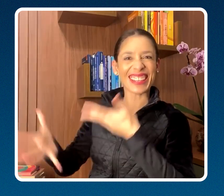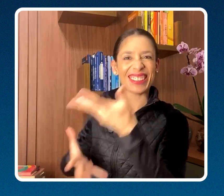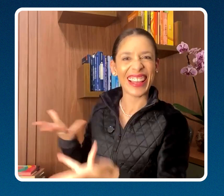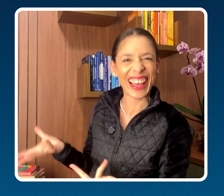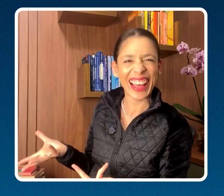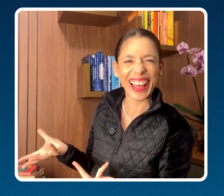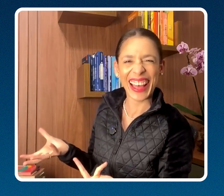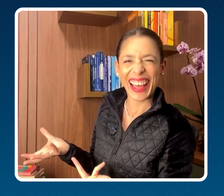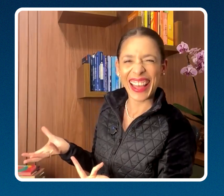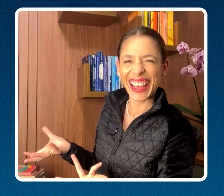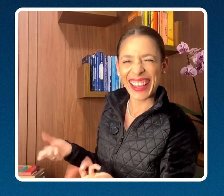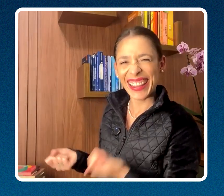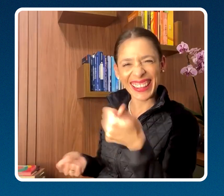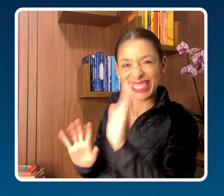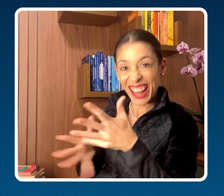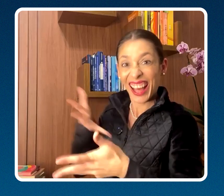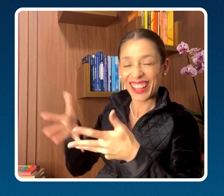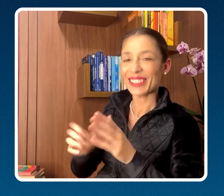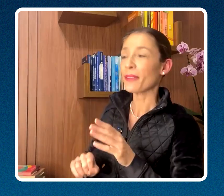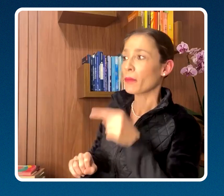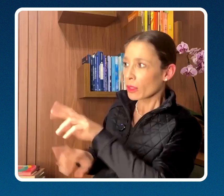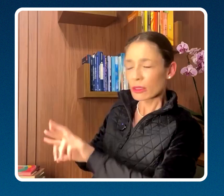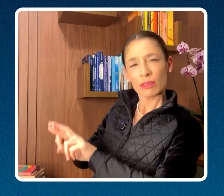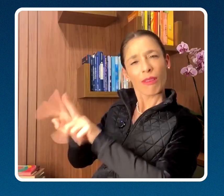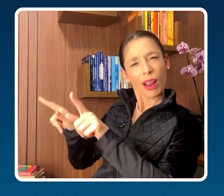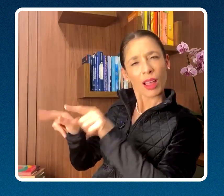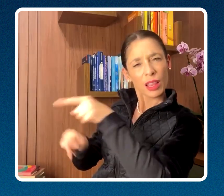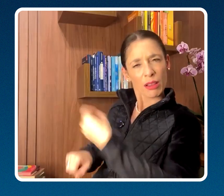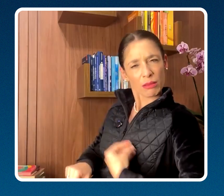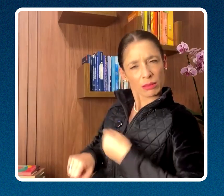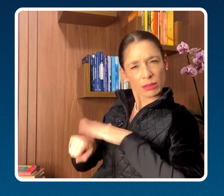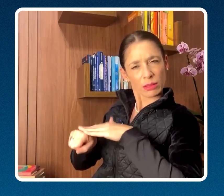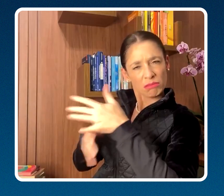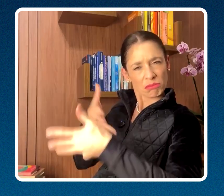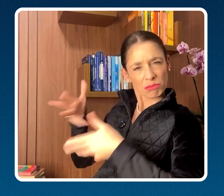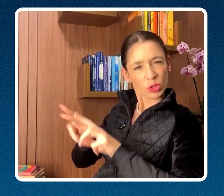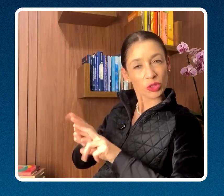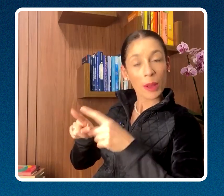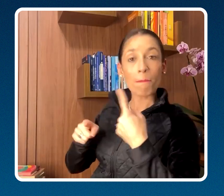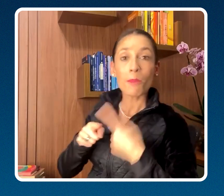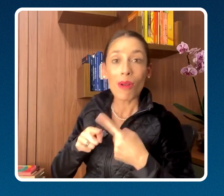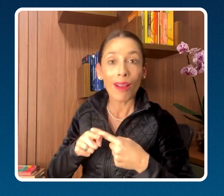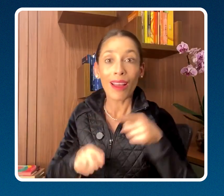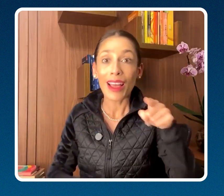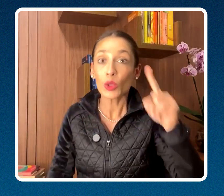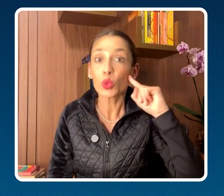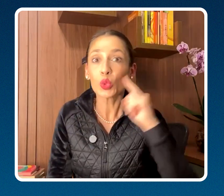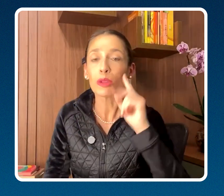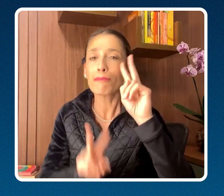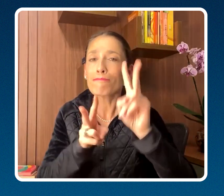E você tá diferente, você tá falando, porque ela percebia que até pela